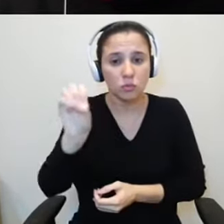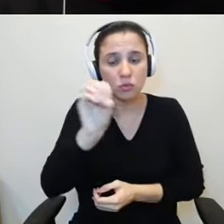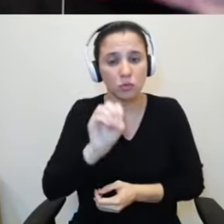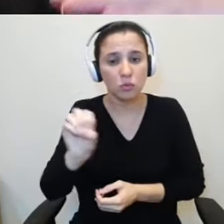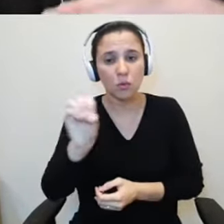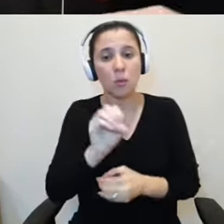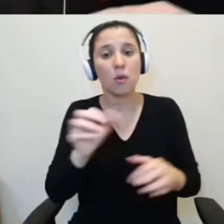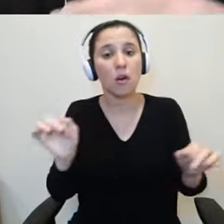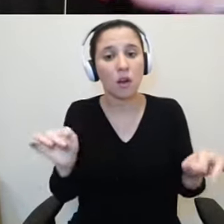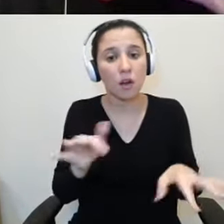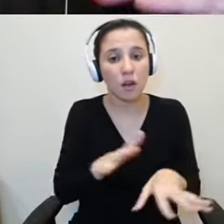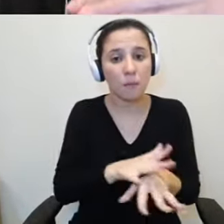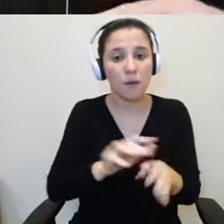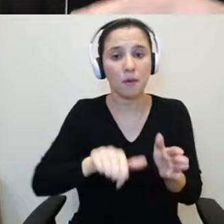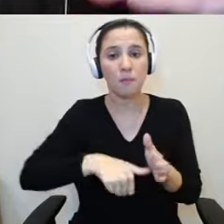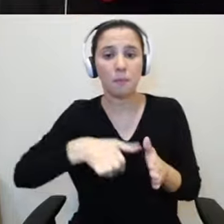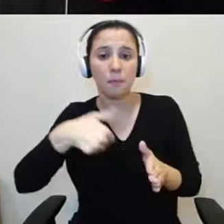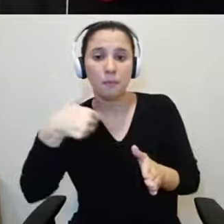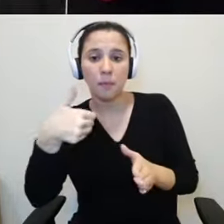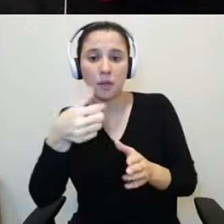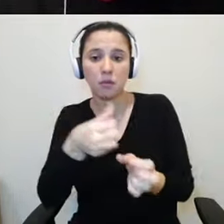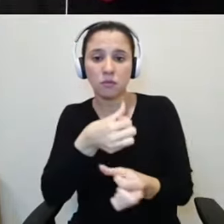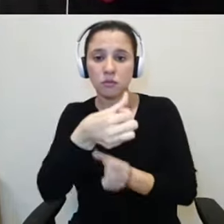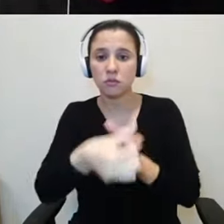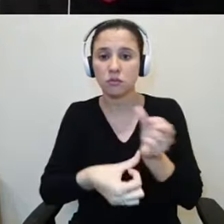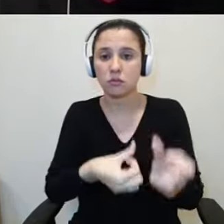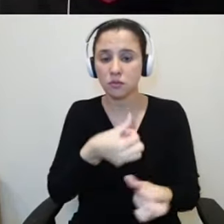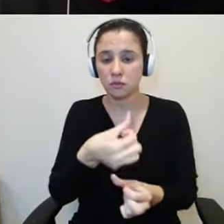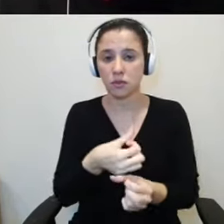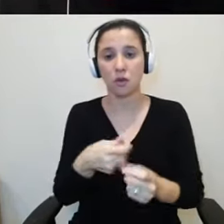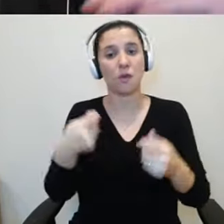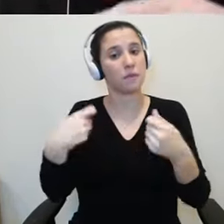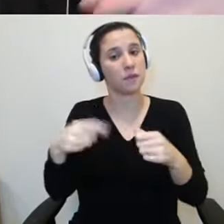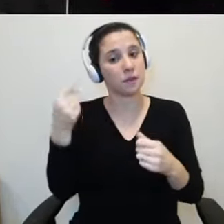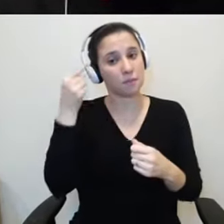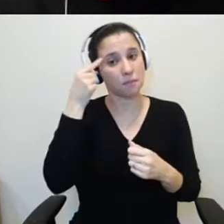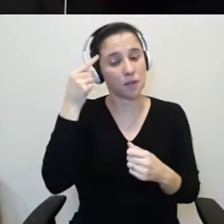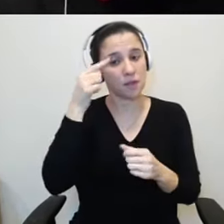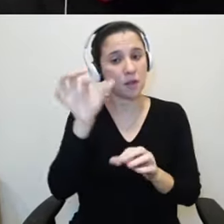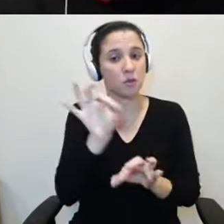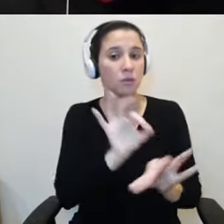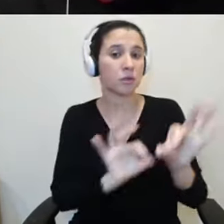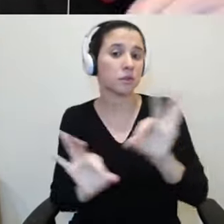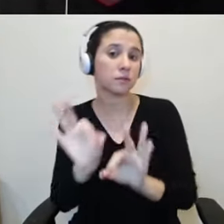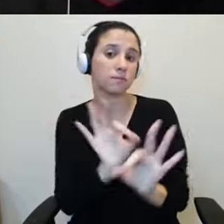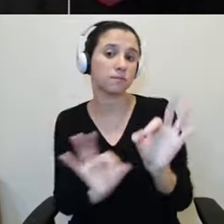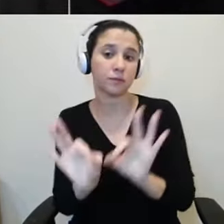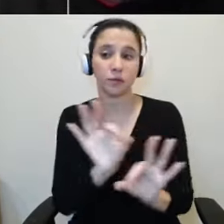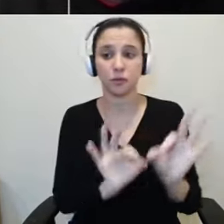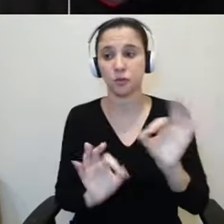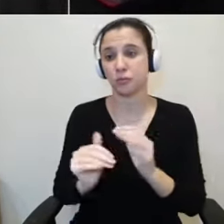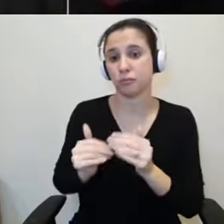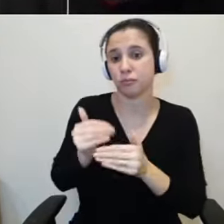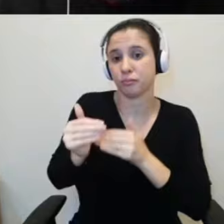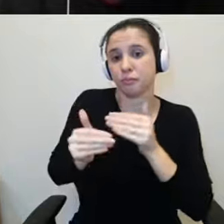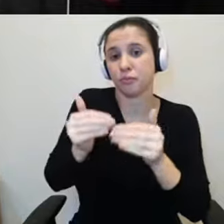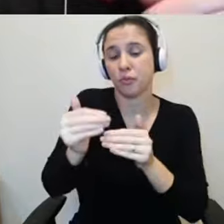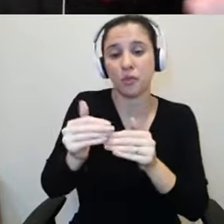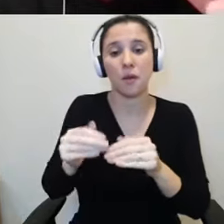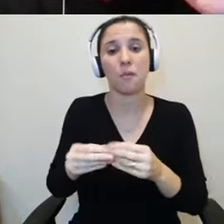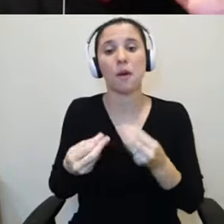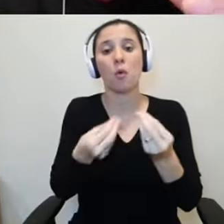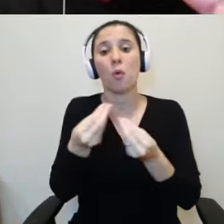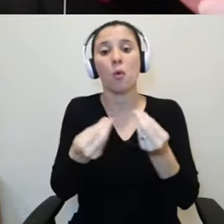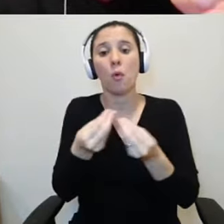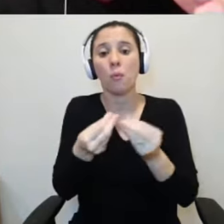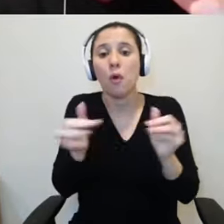pessoal, que pensar justamente nessa organização do processo como um todo para finalizar esse ano letivo de 2020. Para